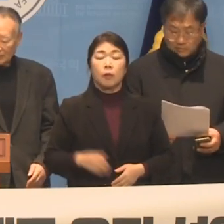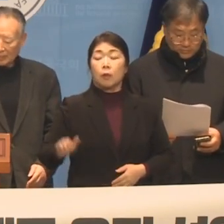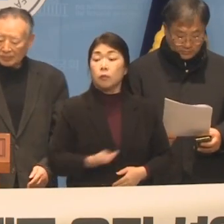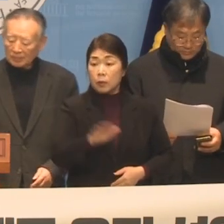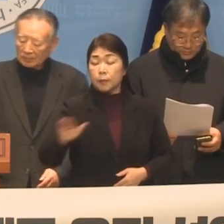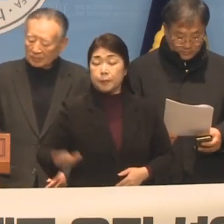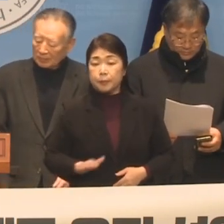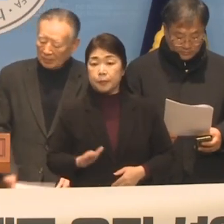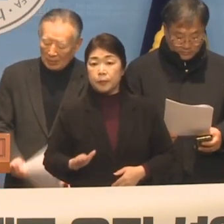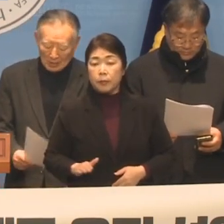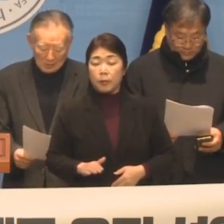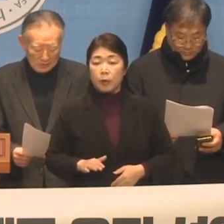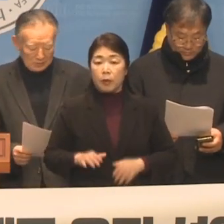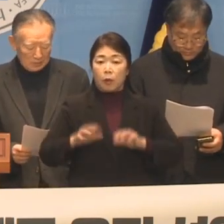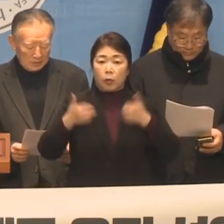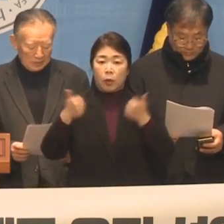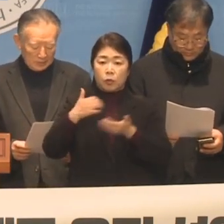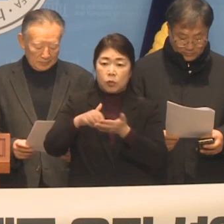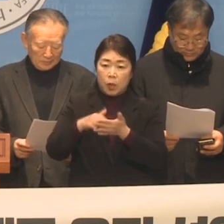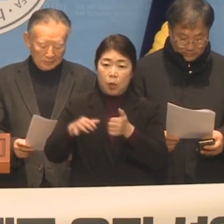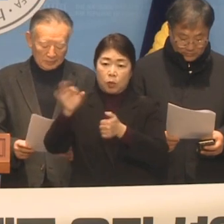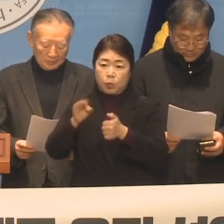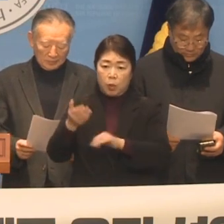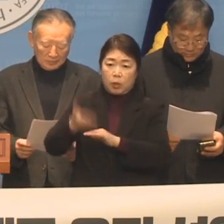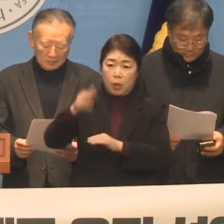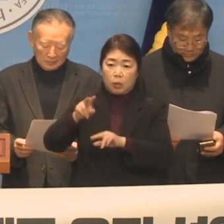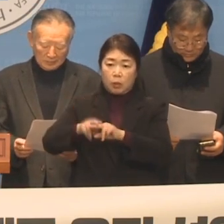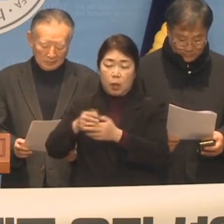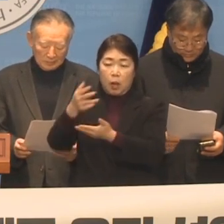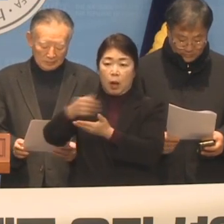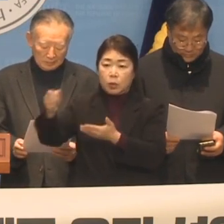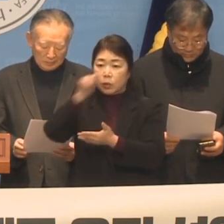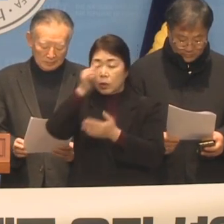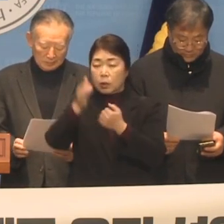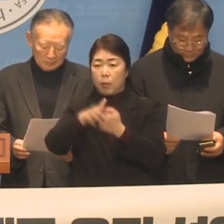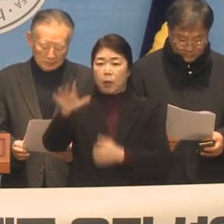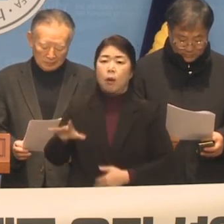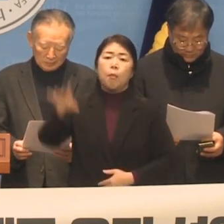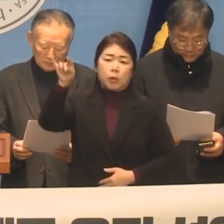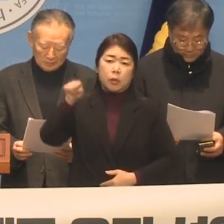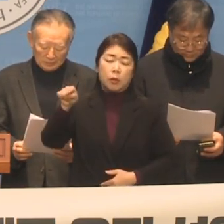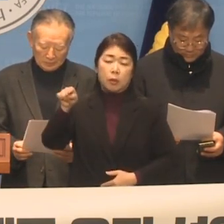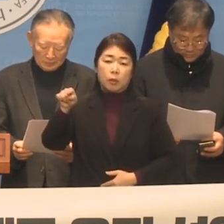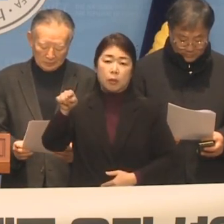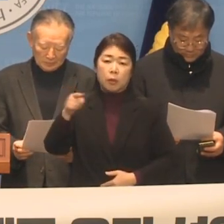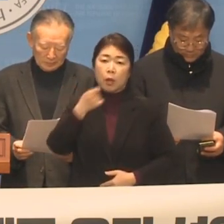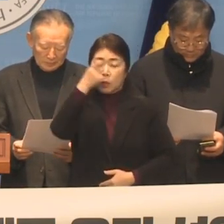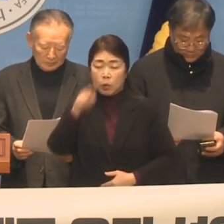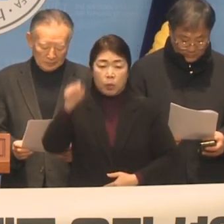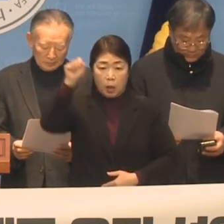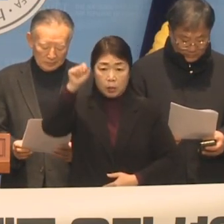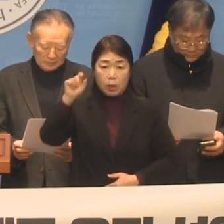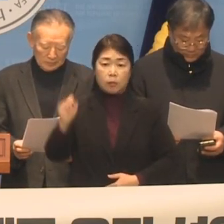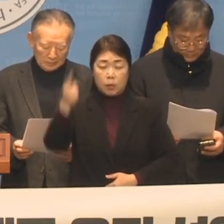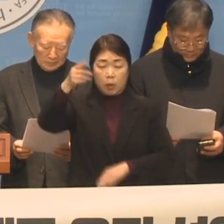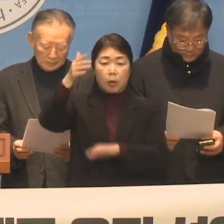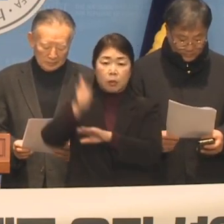우리는 과반수 의석을 가진 더불어민주당이 선제적으로 촛불 항쟁의 성과인 현행